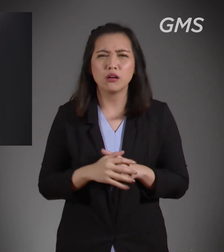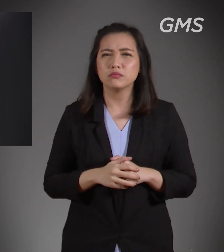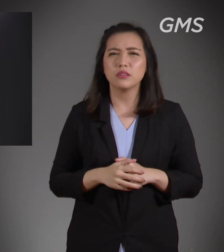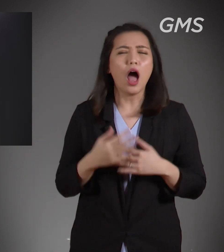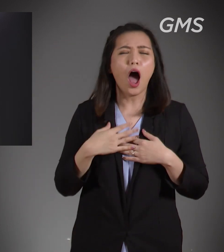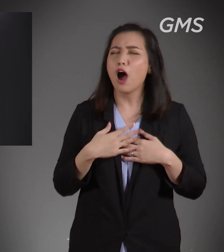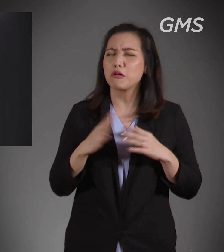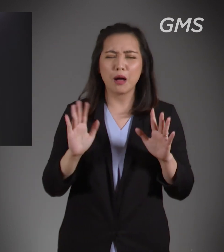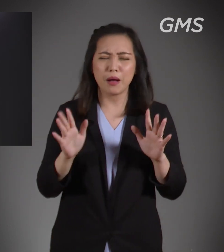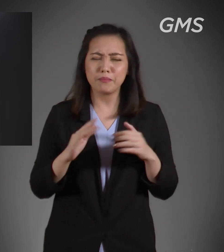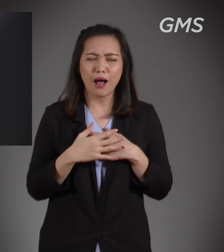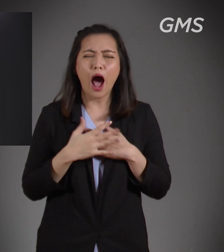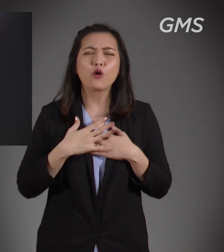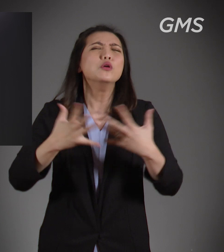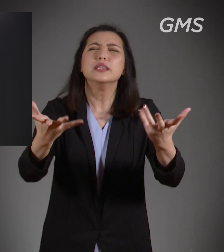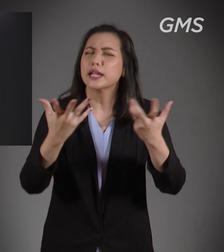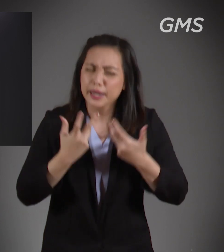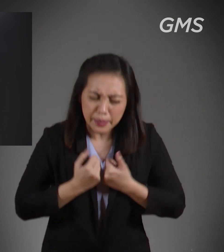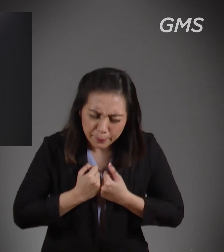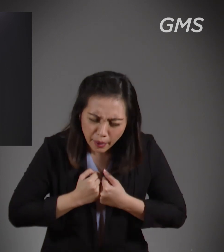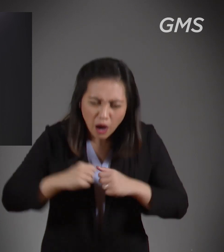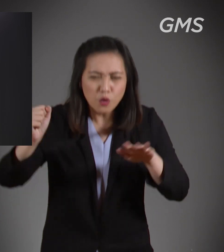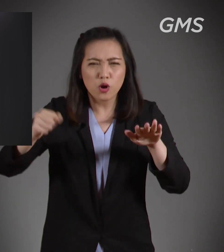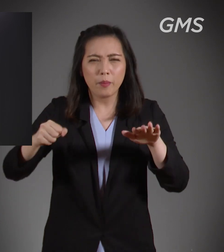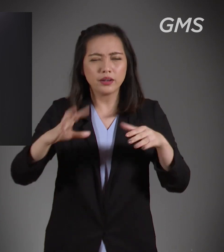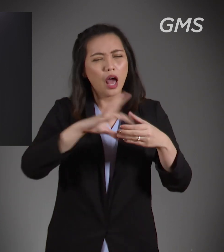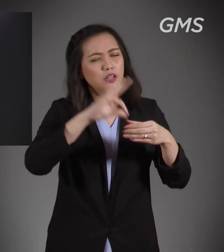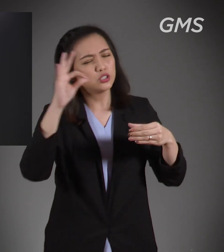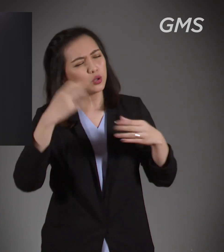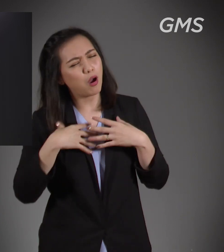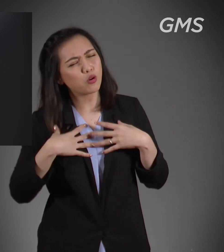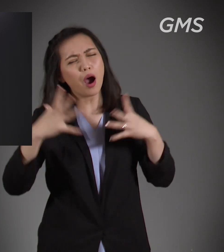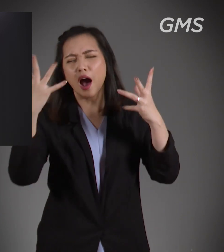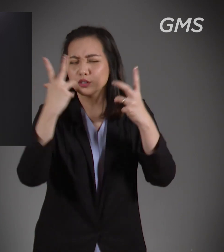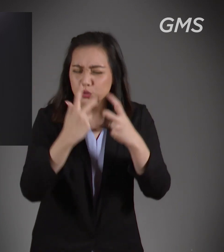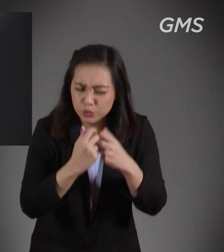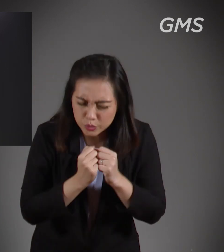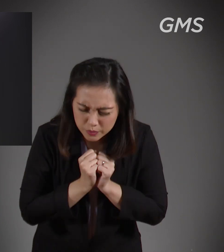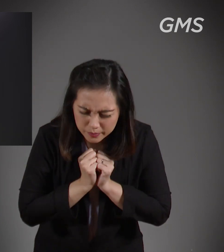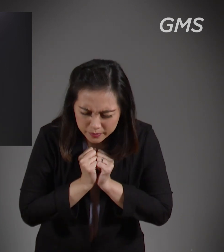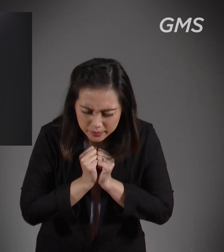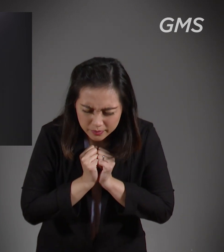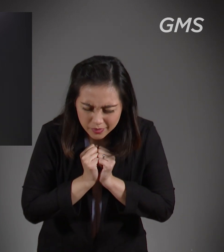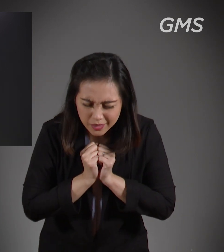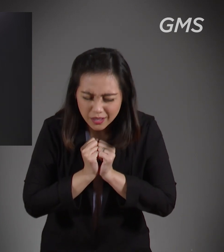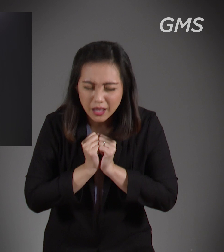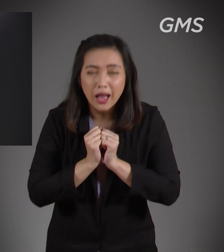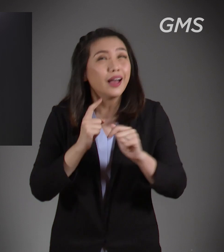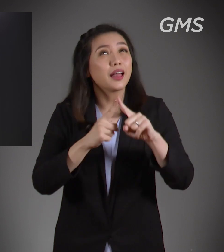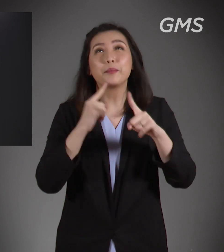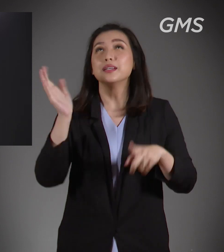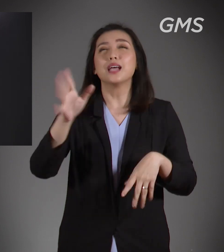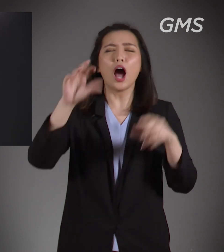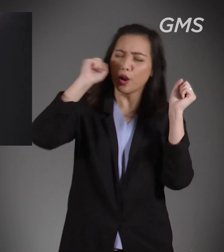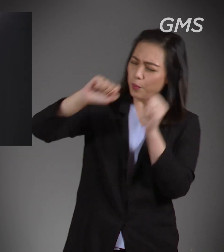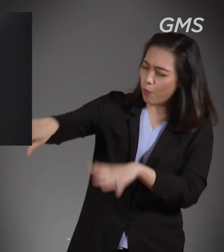yang kau inginkan. Hati yang hancur, jiwa yang patah remuk tidak akan kau pandang hina ya Tuhan. Tapi sekali-kali jangan buang aku dari